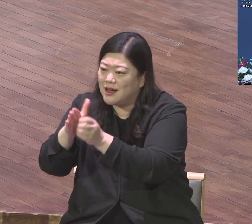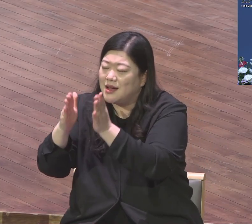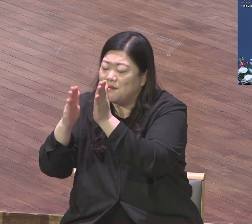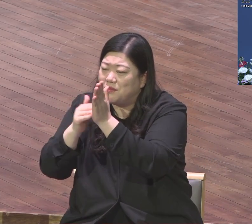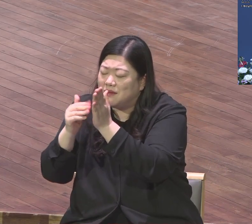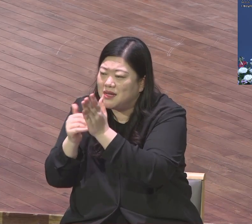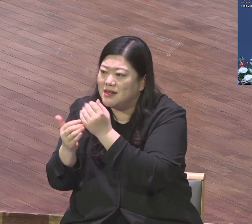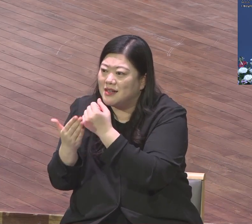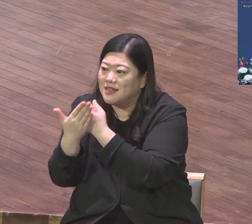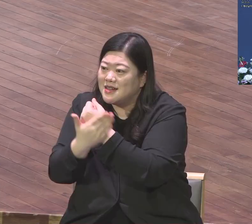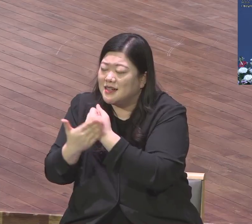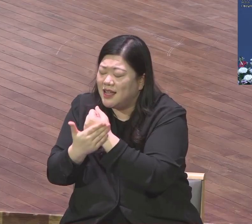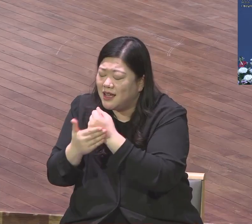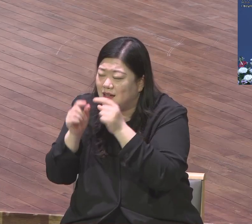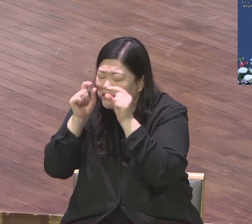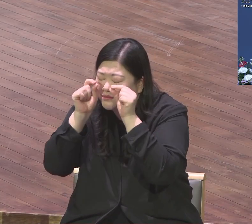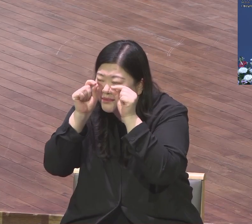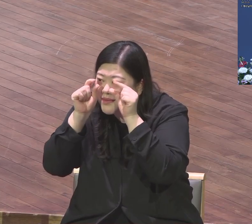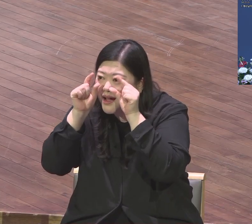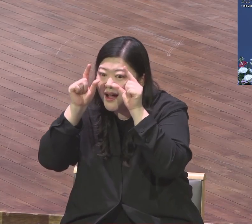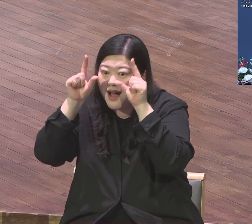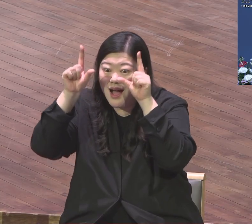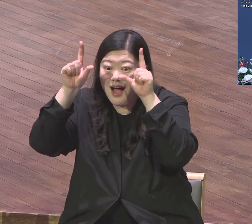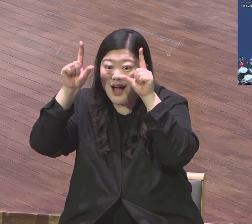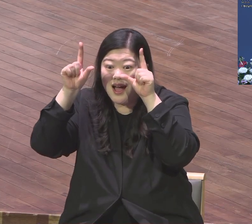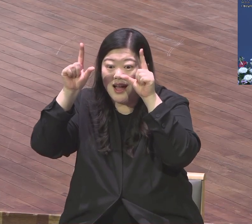좀 하나씩 깨달아 가라.